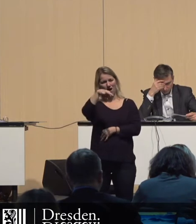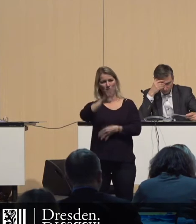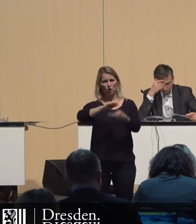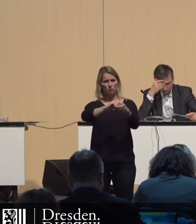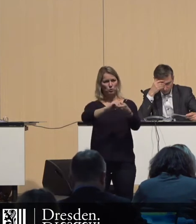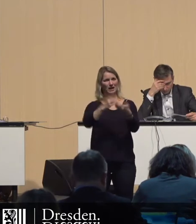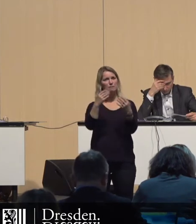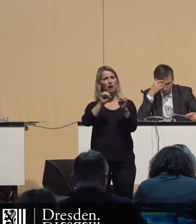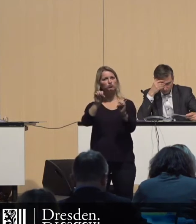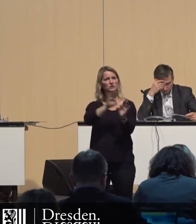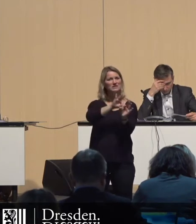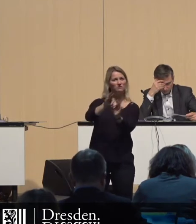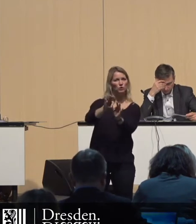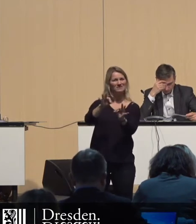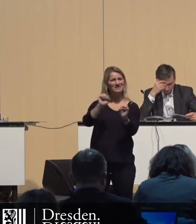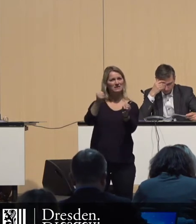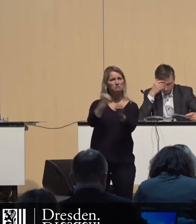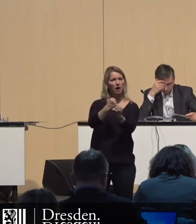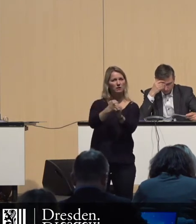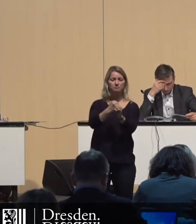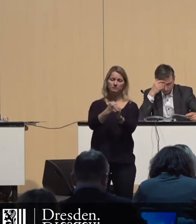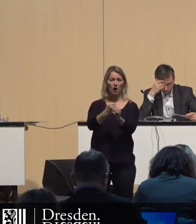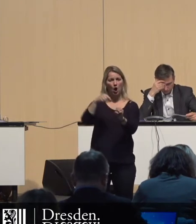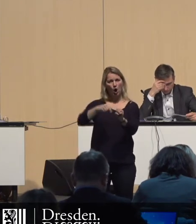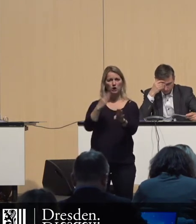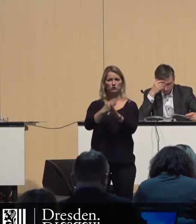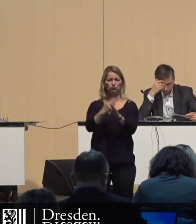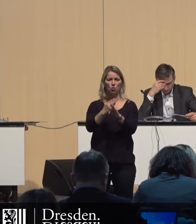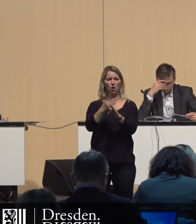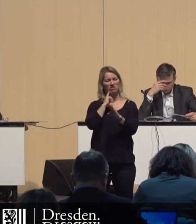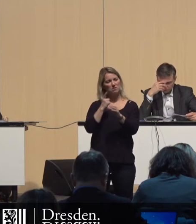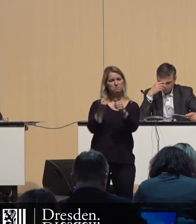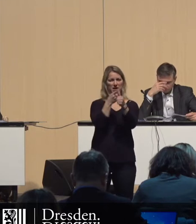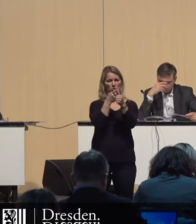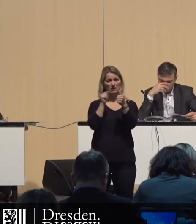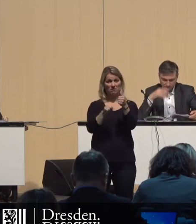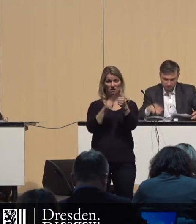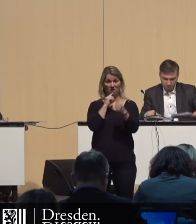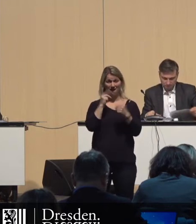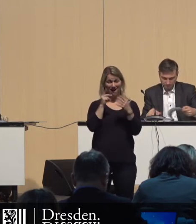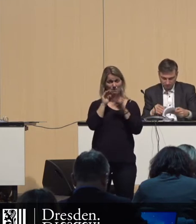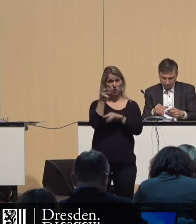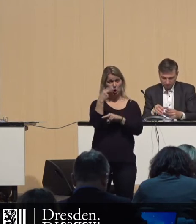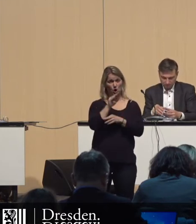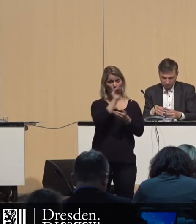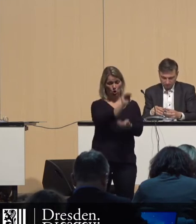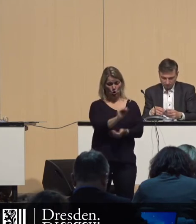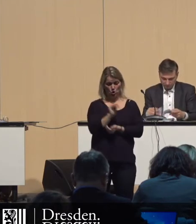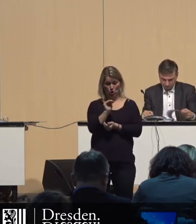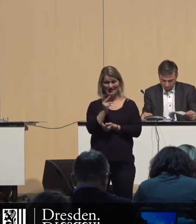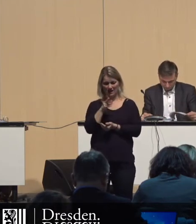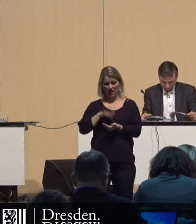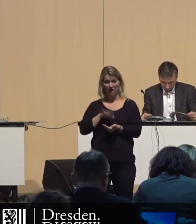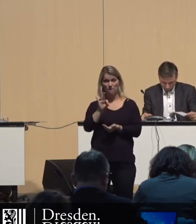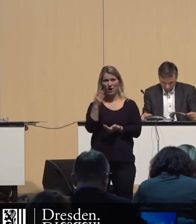tun kann. Und wir setzen heute die Prioritäten. Wenn wir heute 8 Millionen Euro für das Thema Klimaschutz sichern, dann handeln